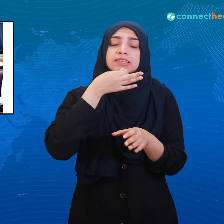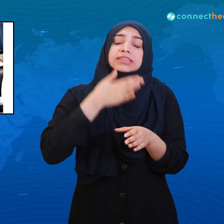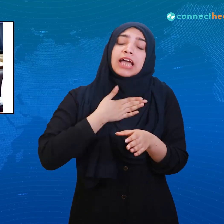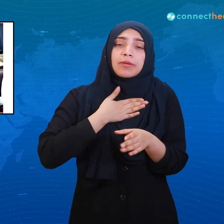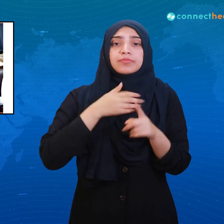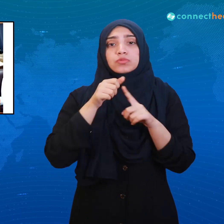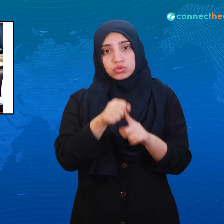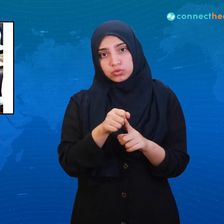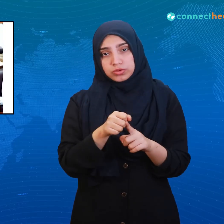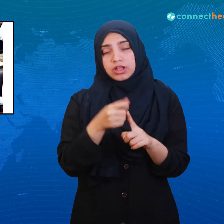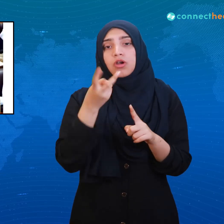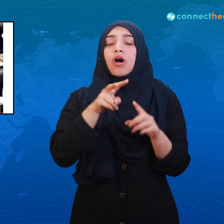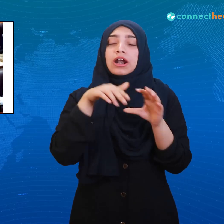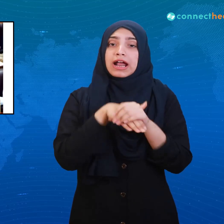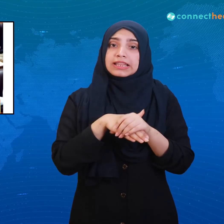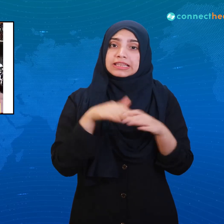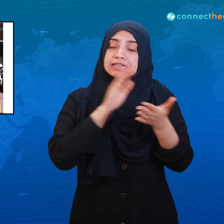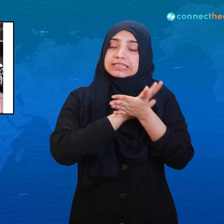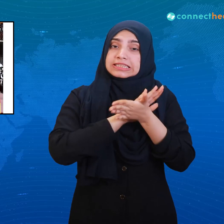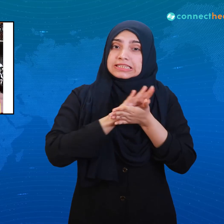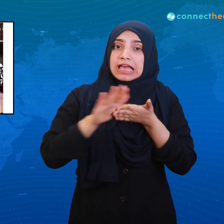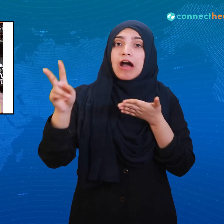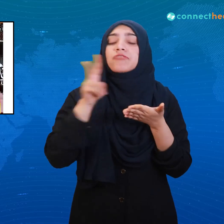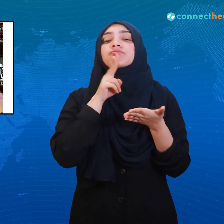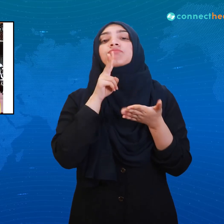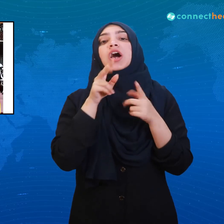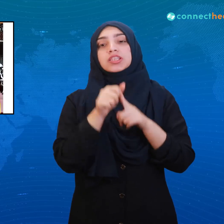सिटीजन। अब यहाँ क्या होता है?